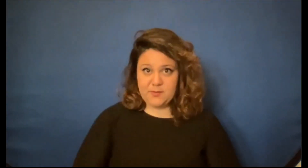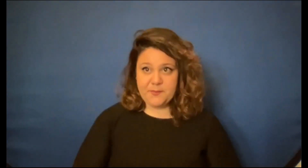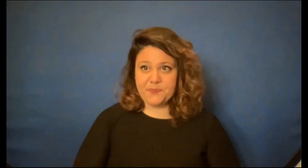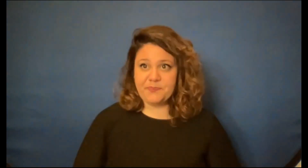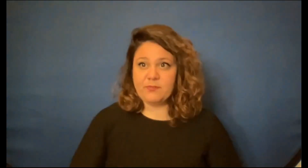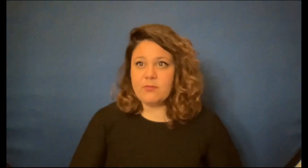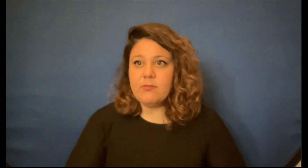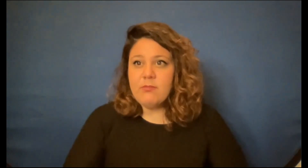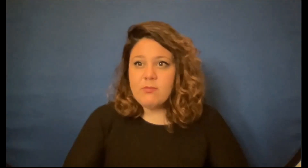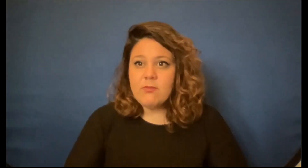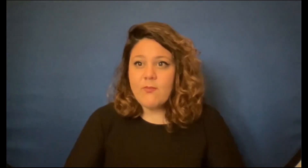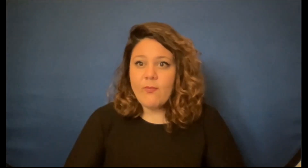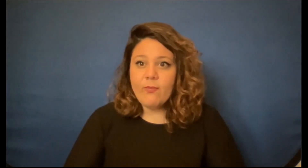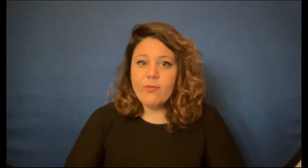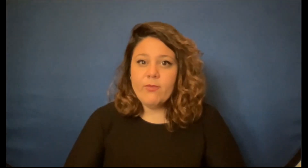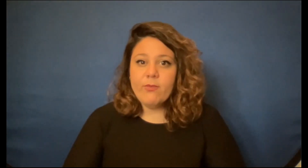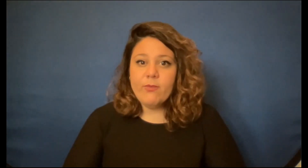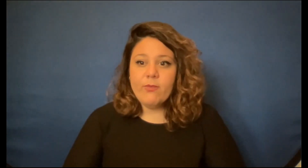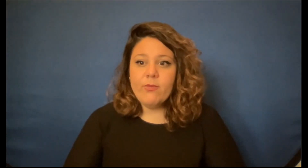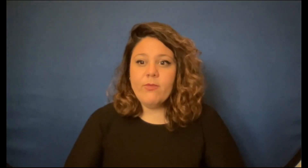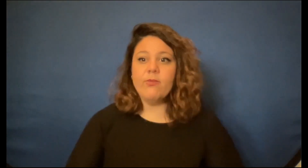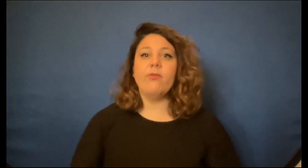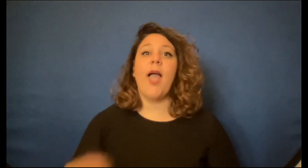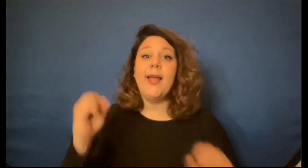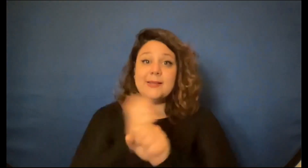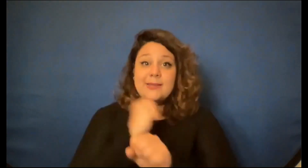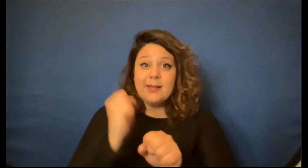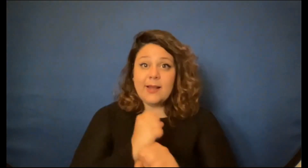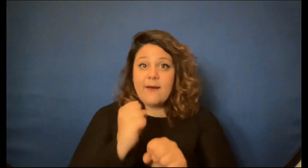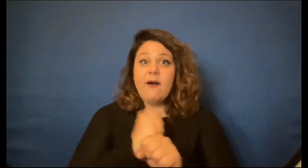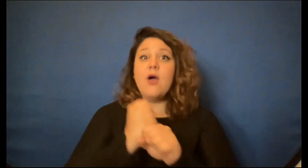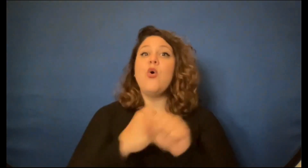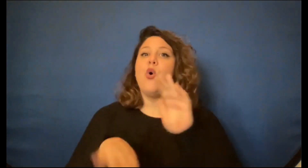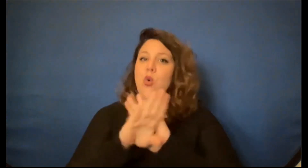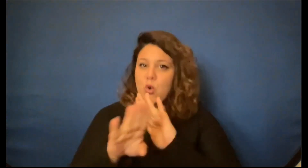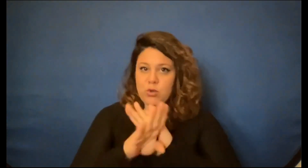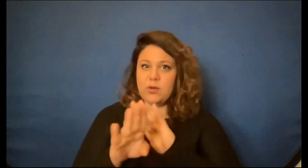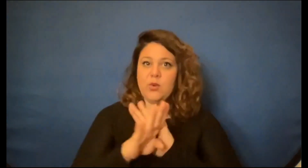el trabajo se ha de continuar produciendo porque todavía tenemos